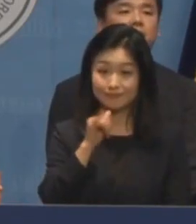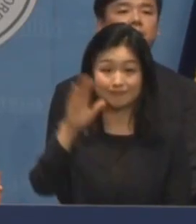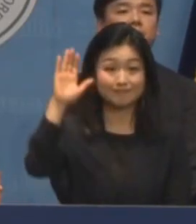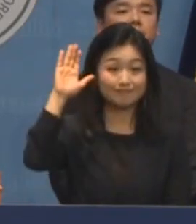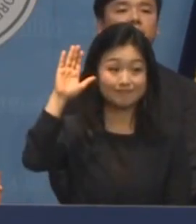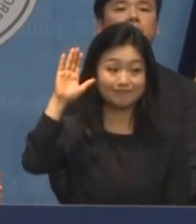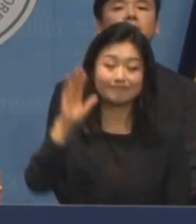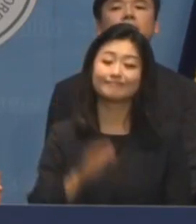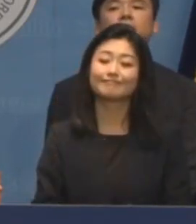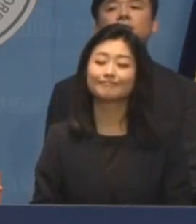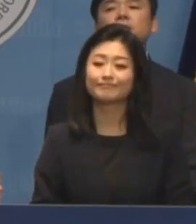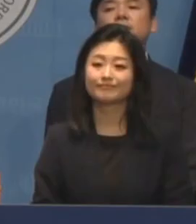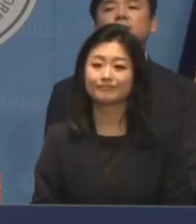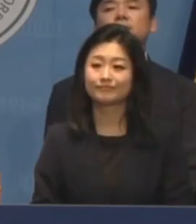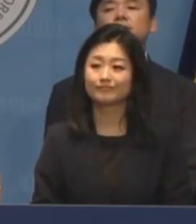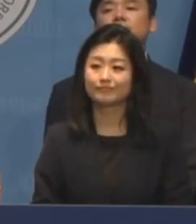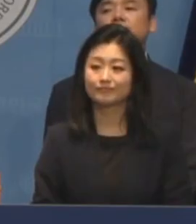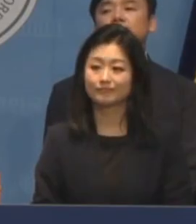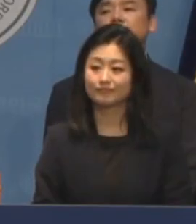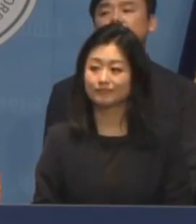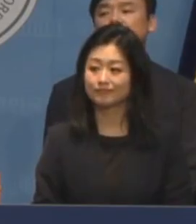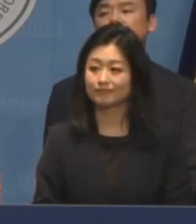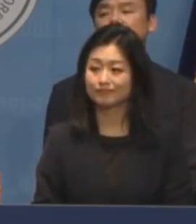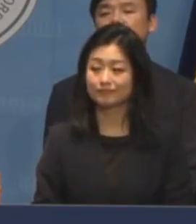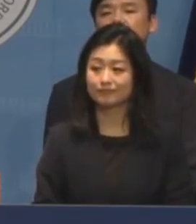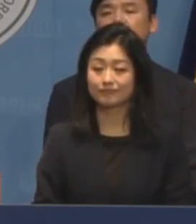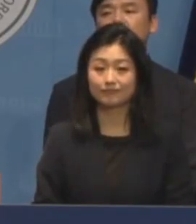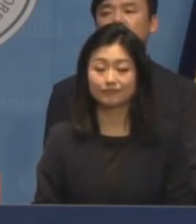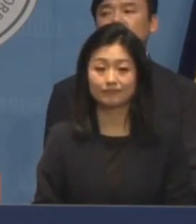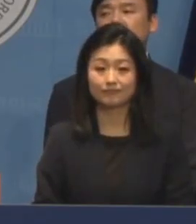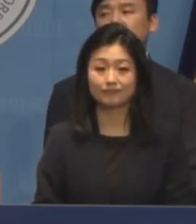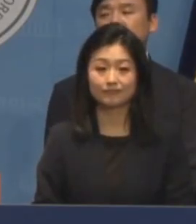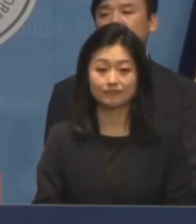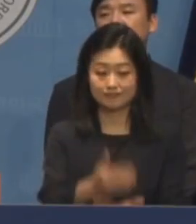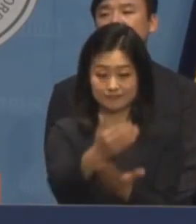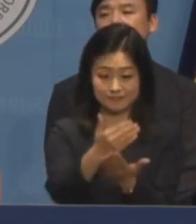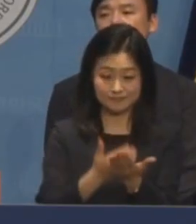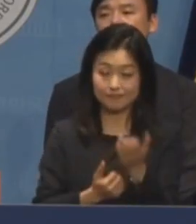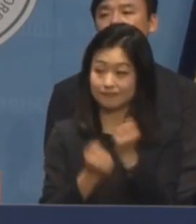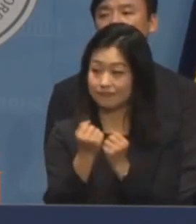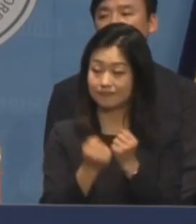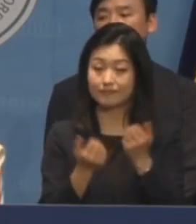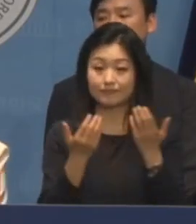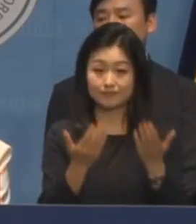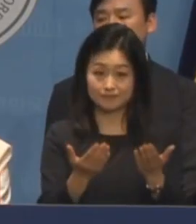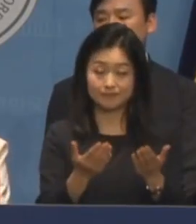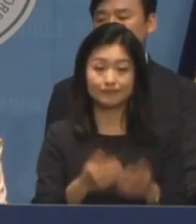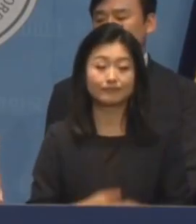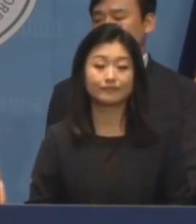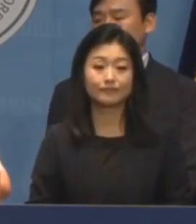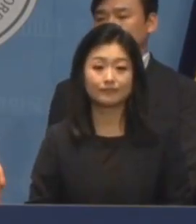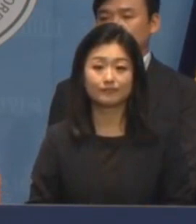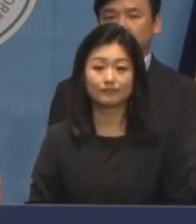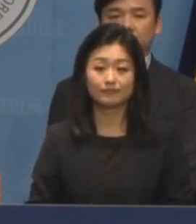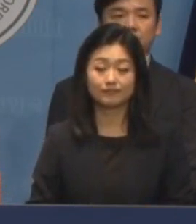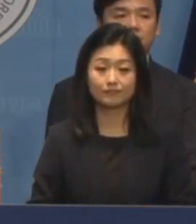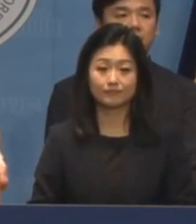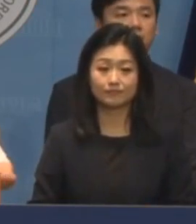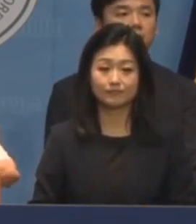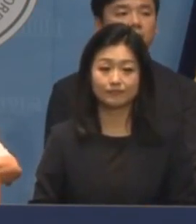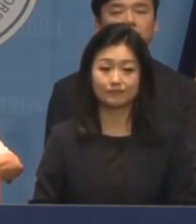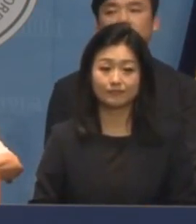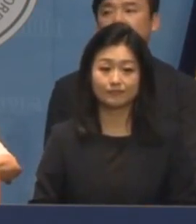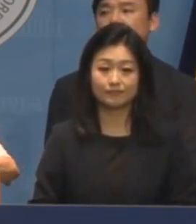감사하겠습니다. 네, 그러면 마지막 순서로 저희 기자회견문 낭독이 있습니다. 기자회견문 낭독은 언론노조